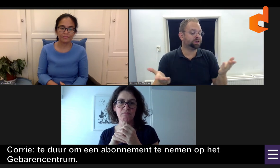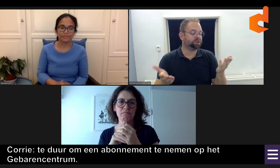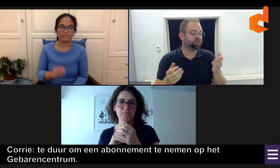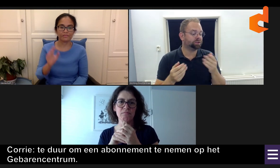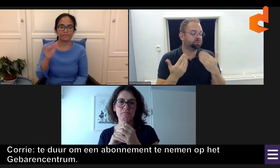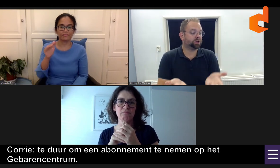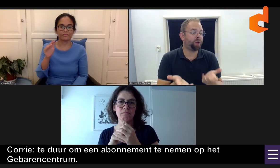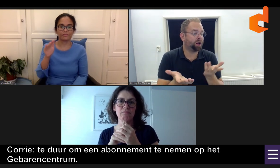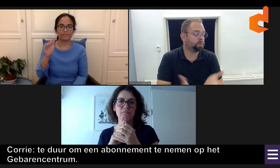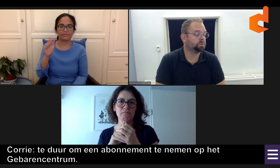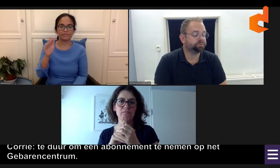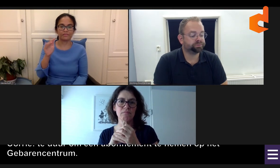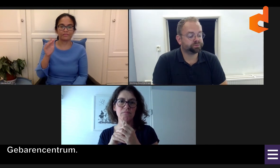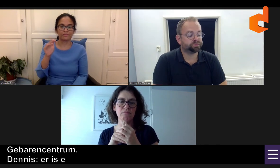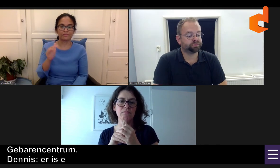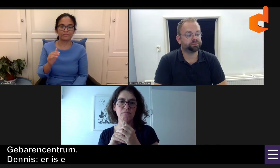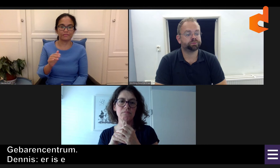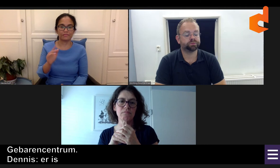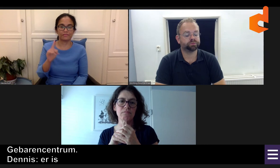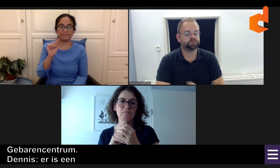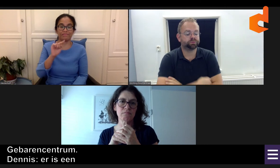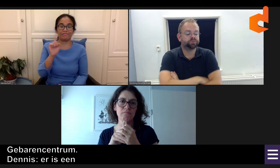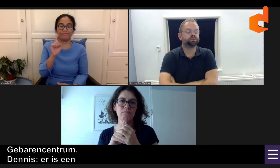aanvulling nodig om diensten gratis beschikbaar te stellen.